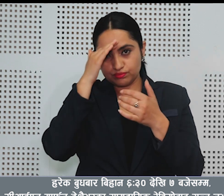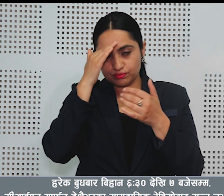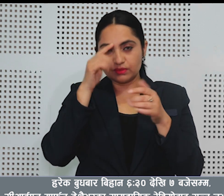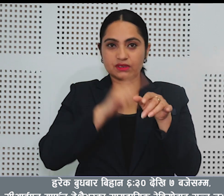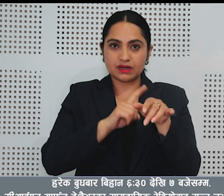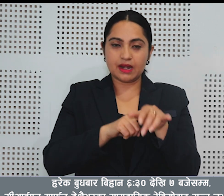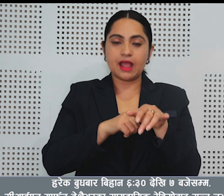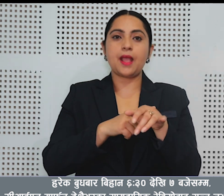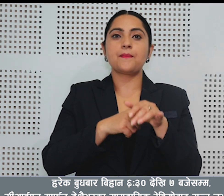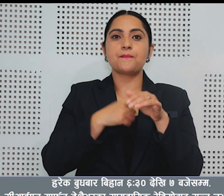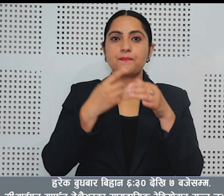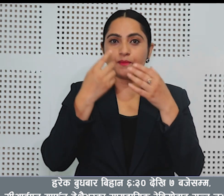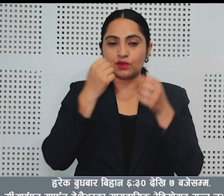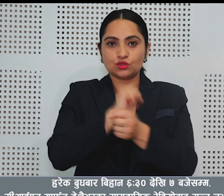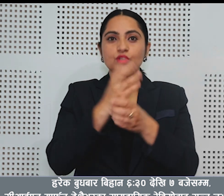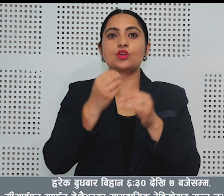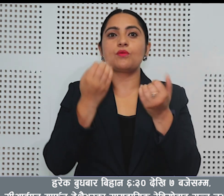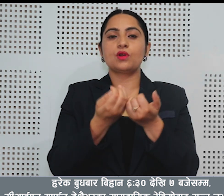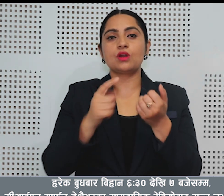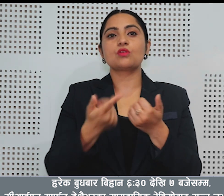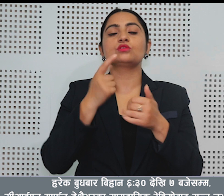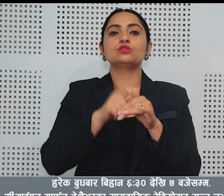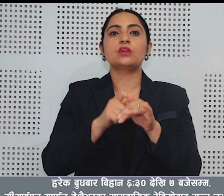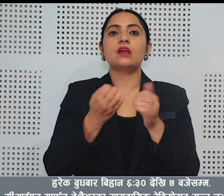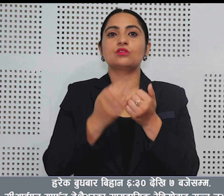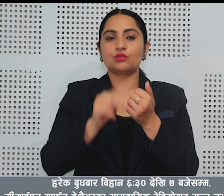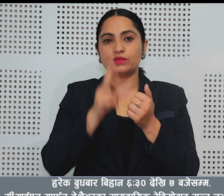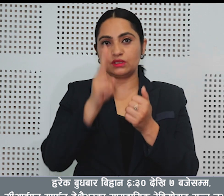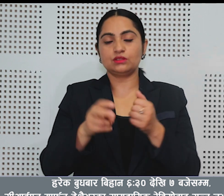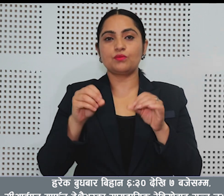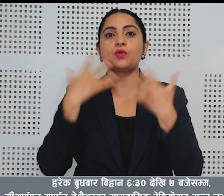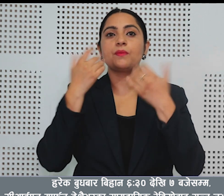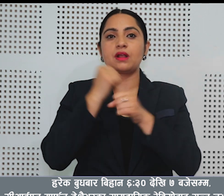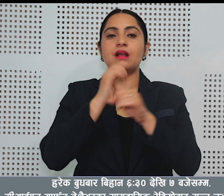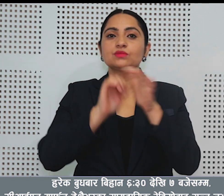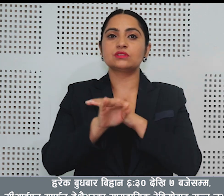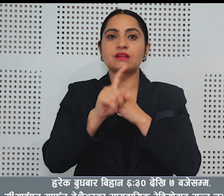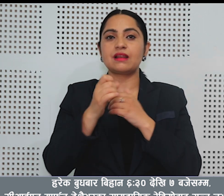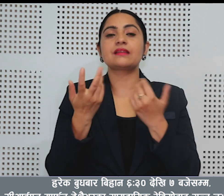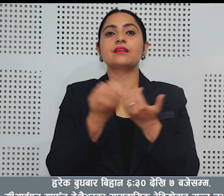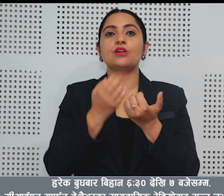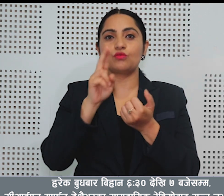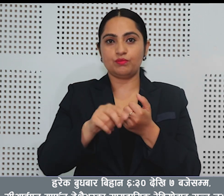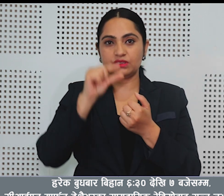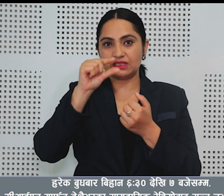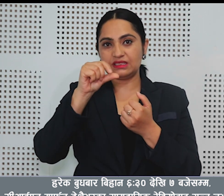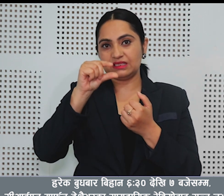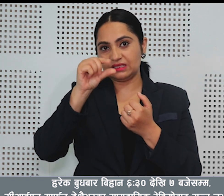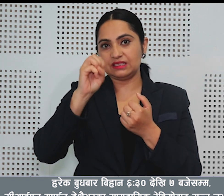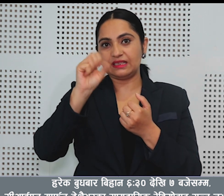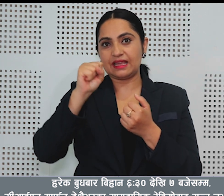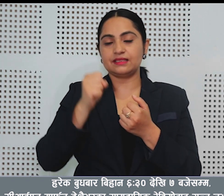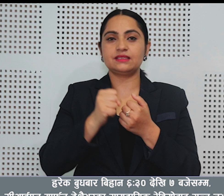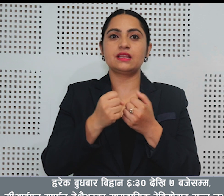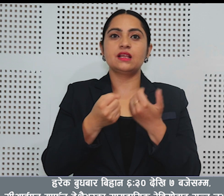कस्ता खालका तयारी गरिनुपर्दछ? ती तयारीको प्रभावकारी कार्यान्वयनका लागि कसले के गर्नुपर्छ? जेसी तथा विपद